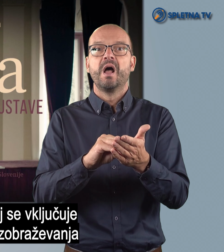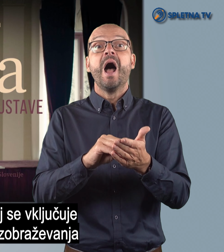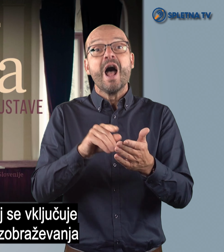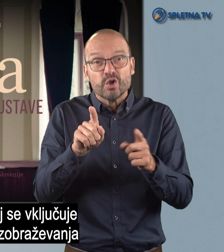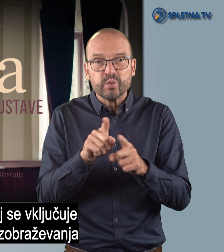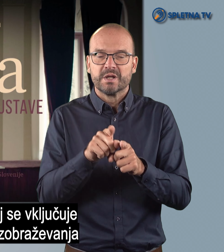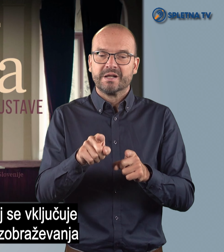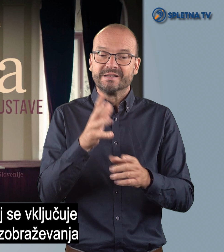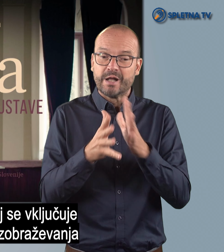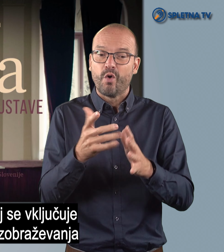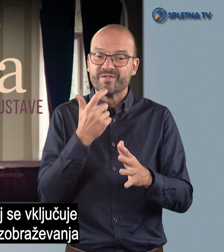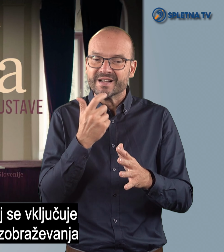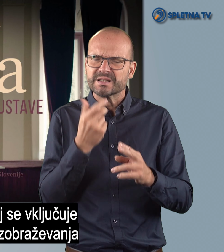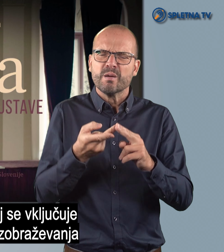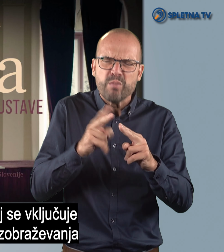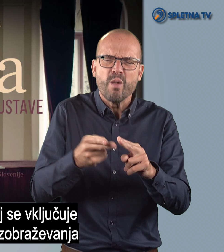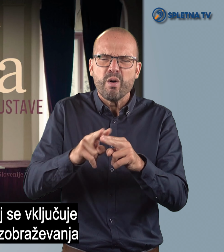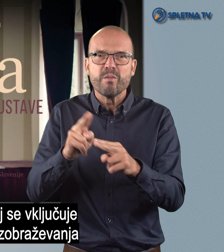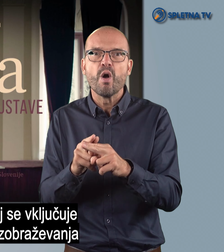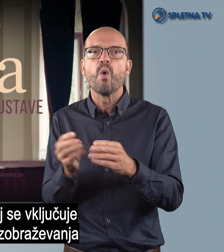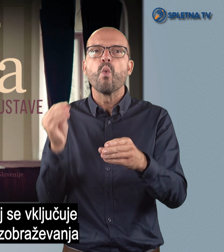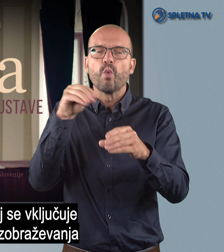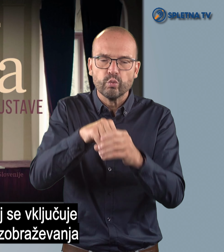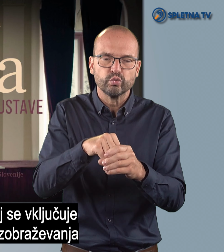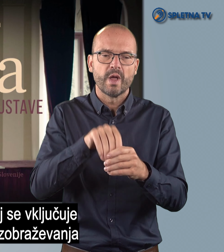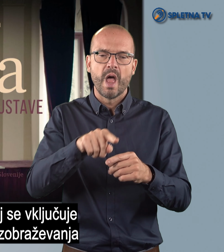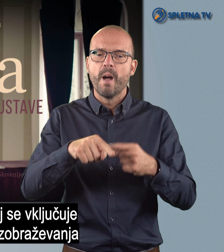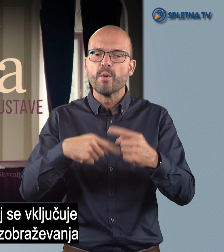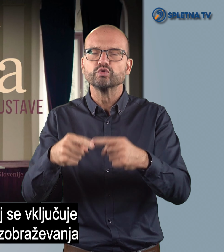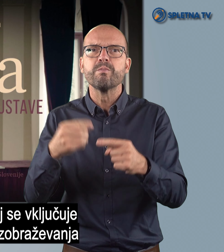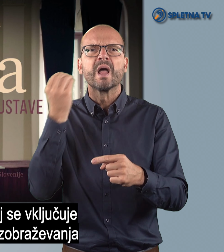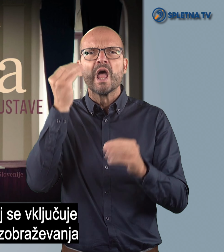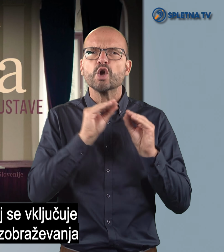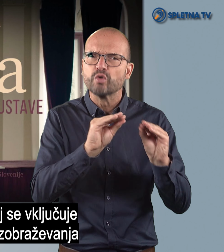Vedno bolj se vključuje v proces izobraževanja in dostopnosti in še bi lahko naštevali.